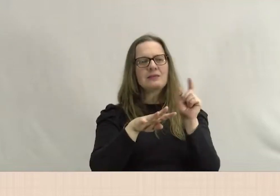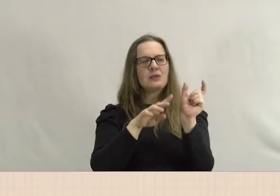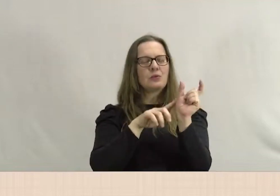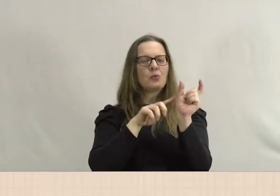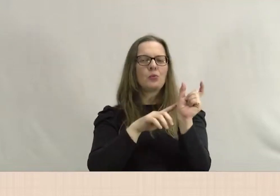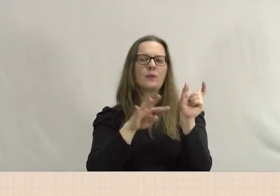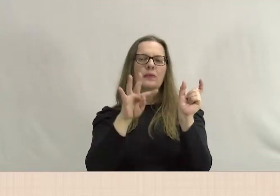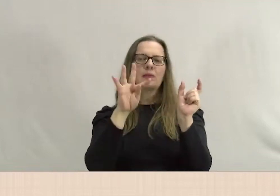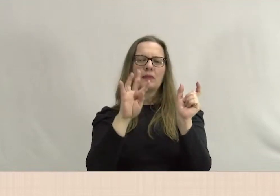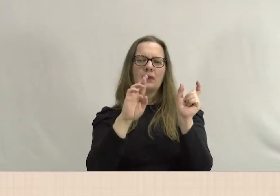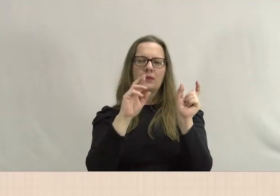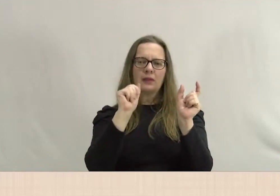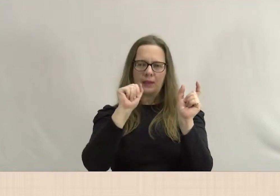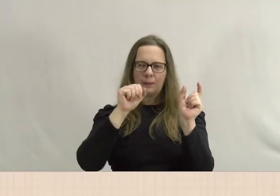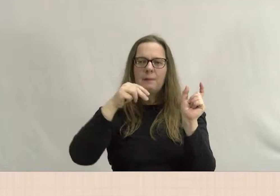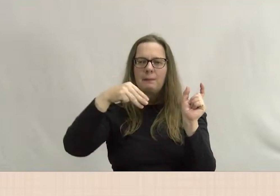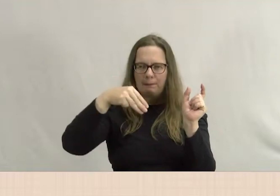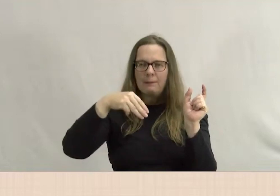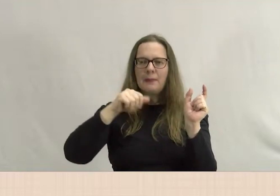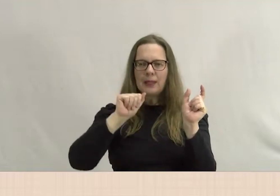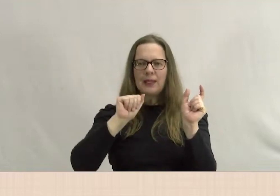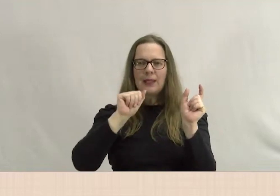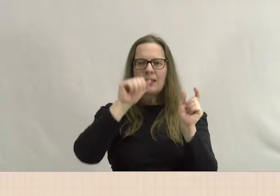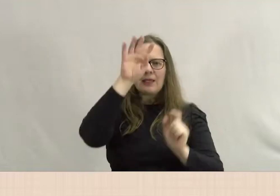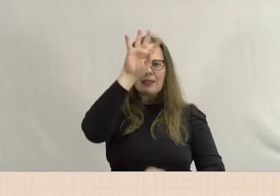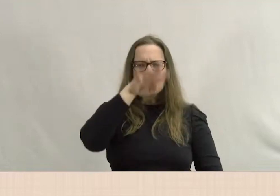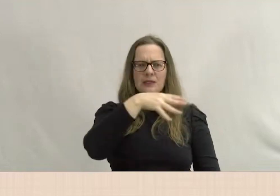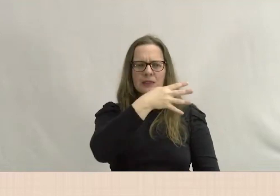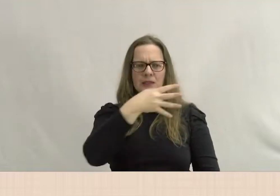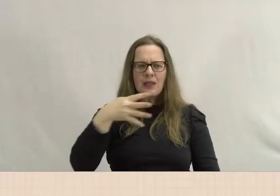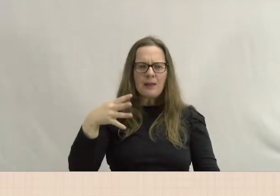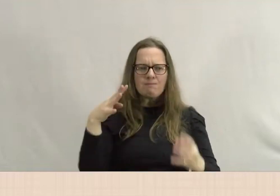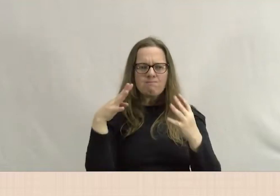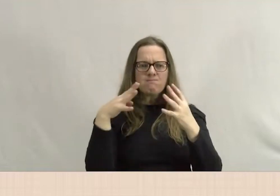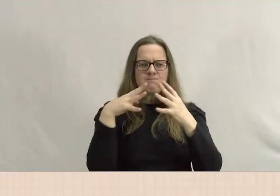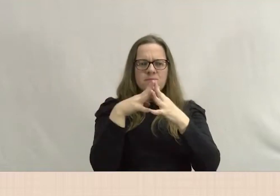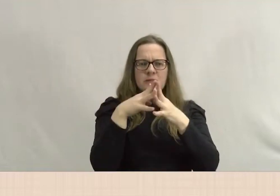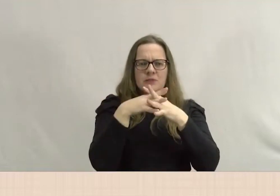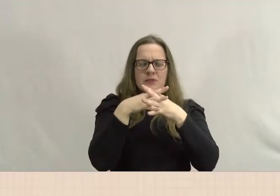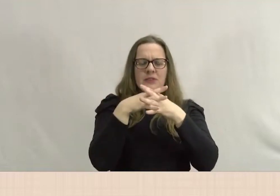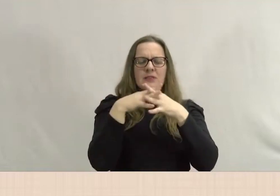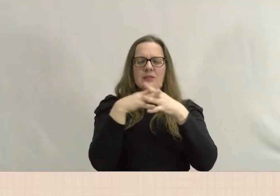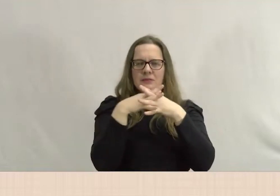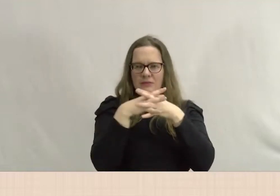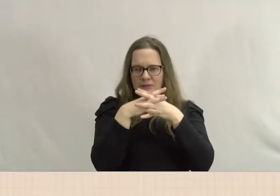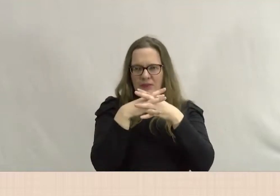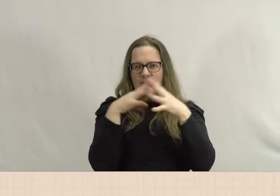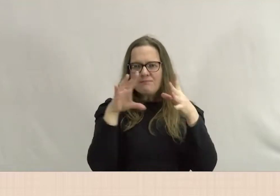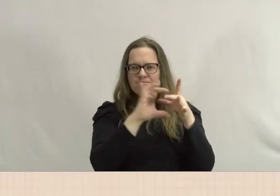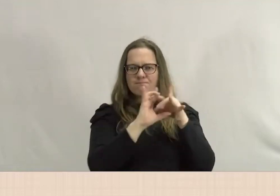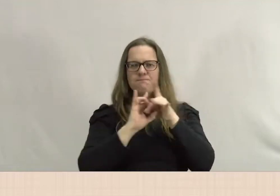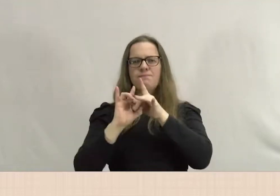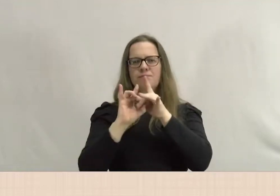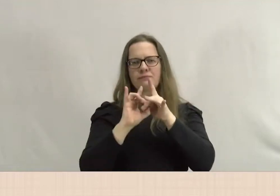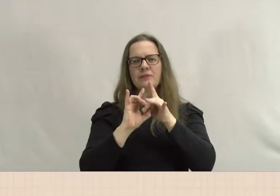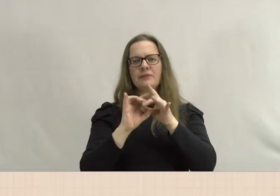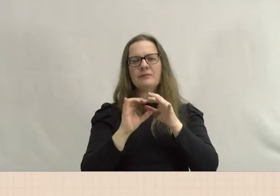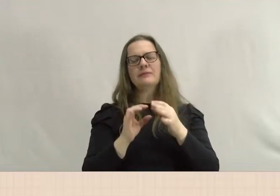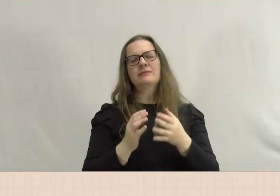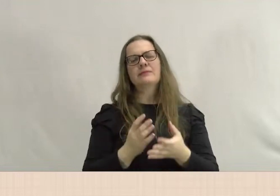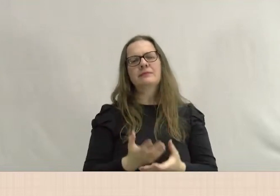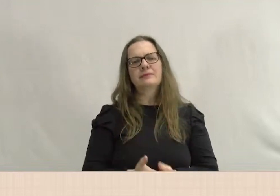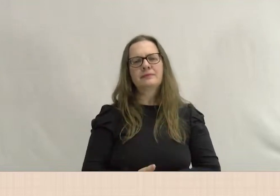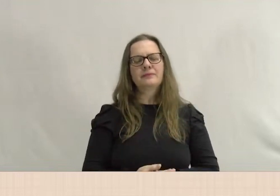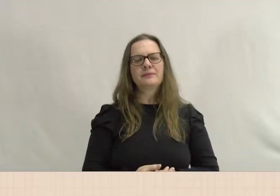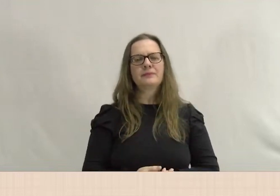sentido, faz com que nós tivéssemos um tecido compacto e firme.